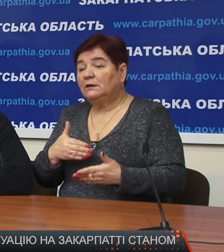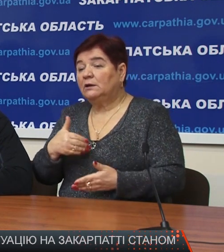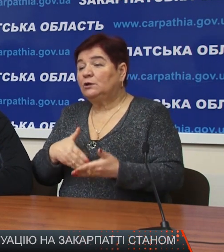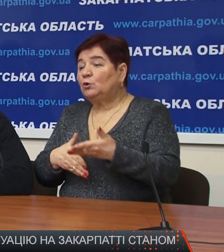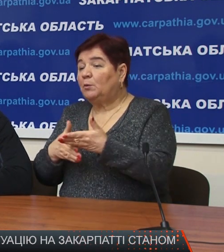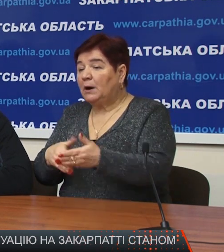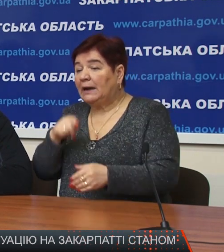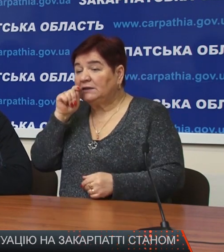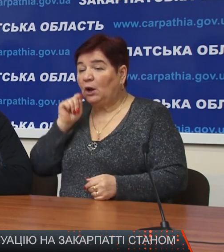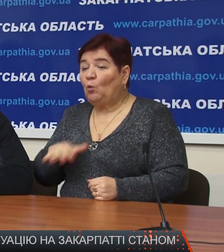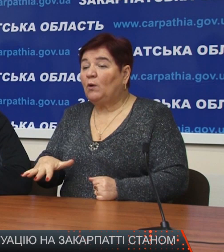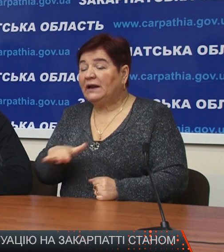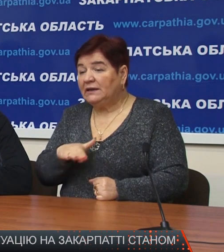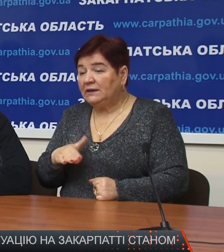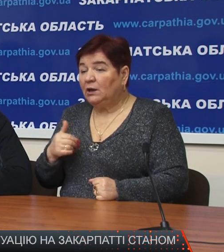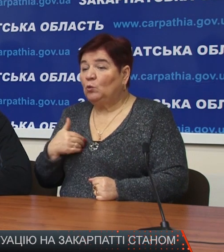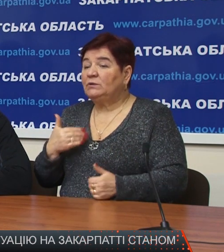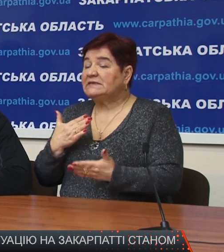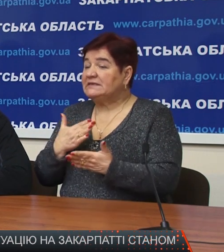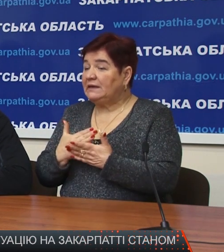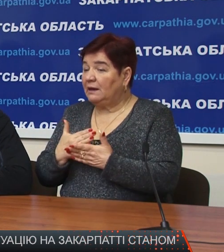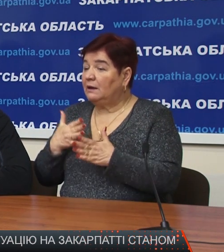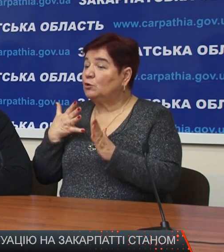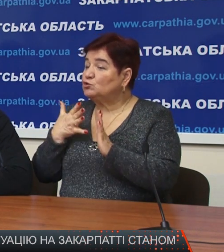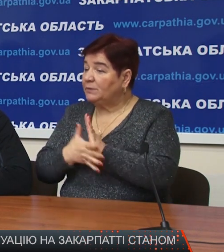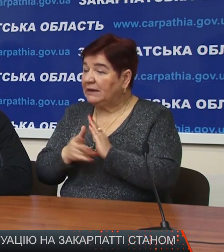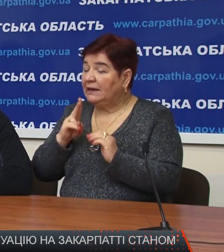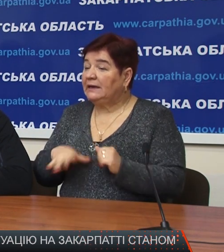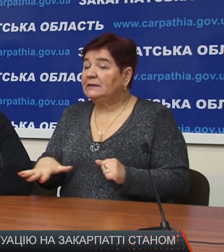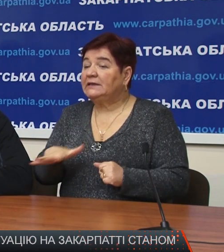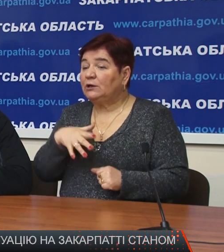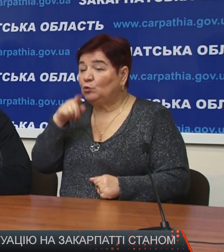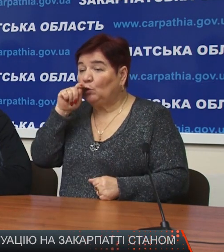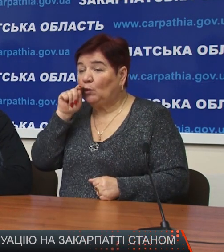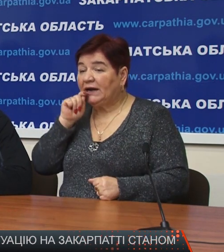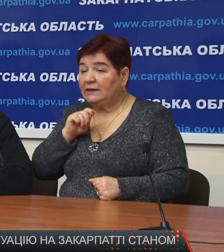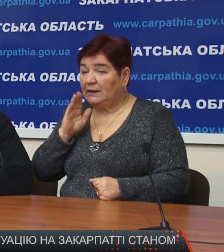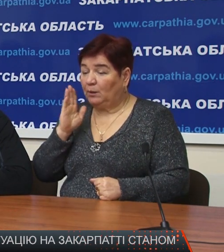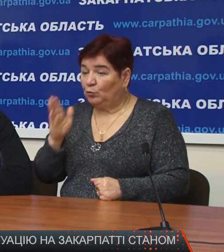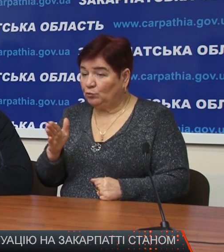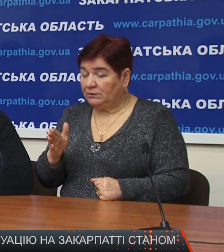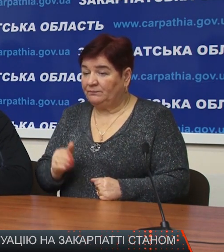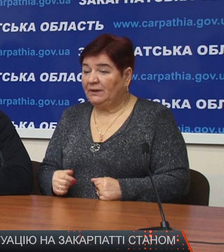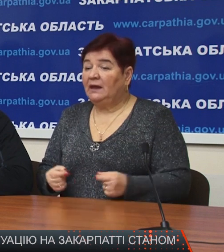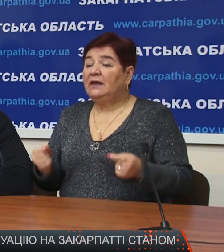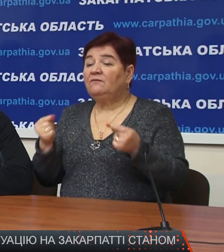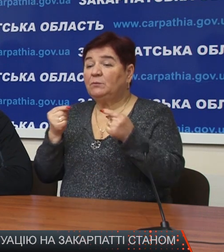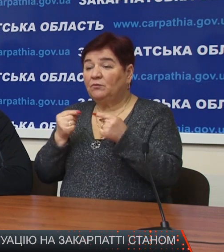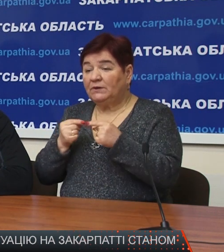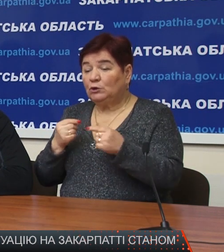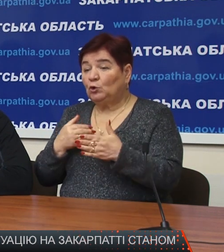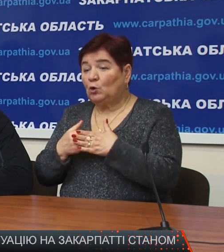допомагати Україні. У нас є вже розуміння, як ми будемо здійснювати на території України. І відповідно